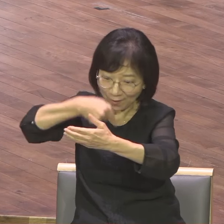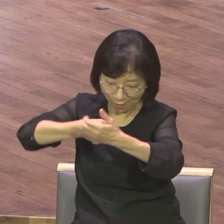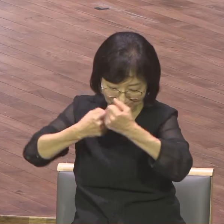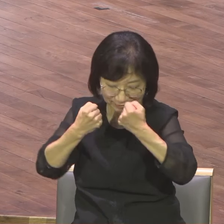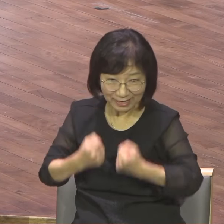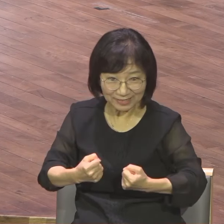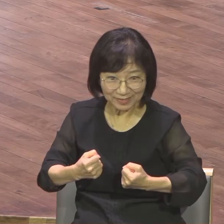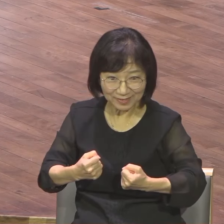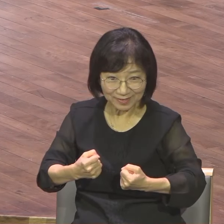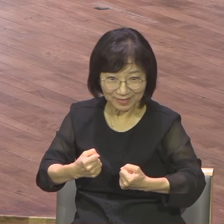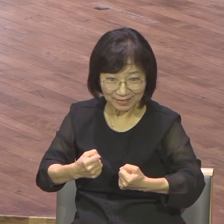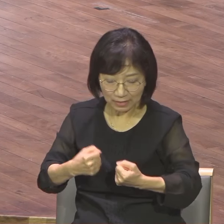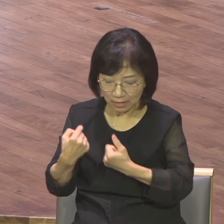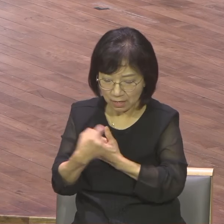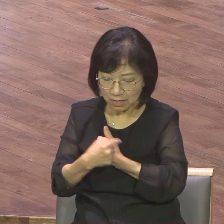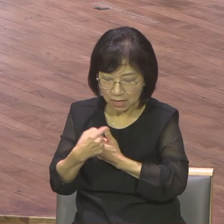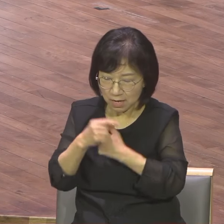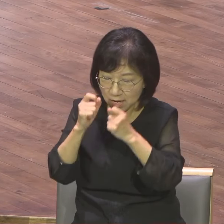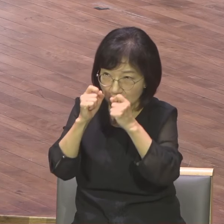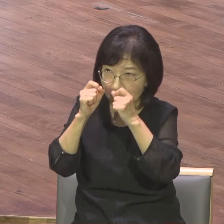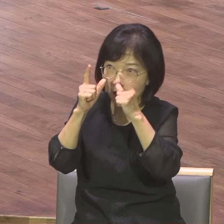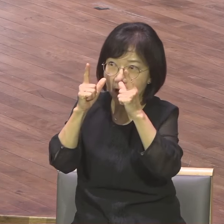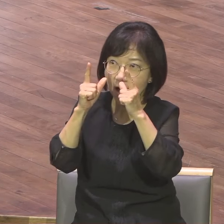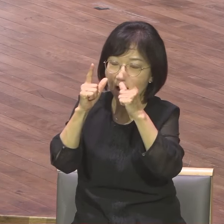성령이 아닌 걸 깨달을 수가 없어.